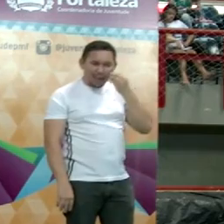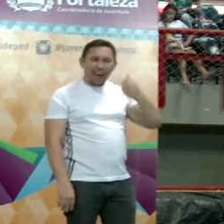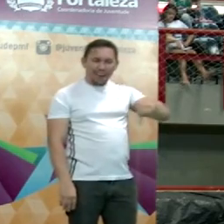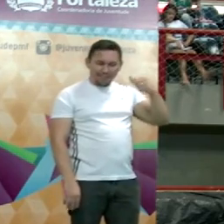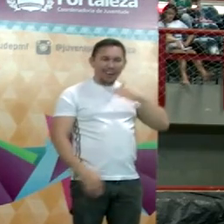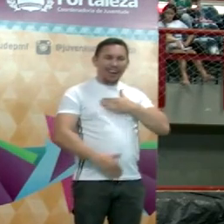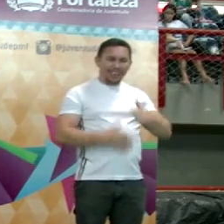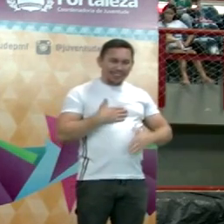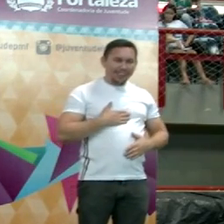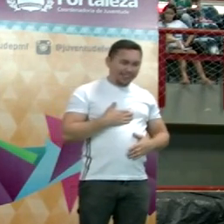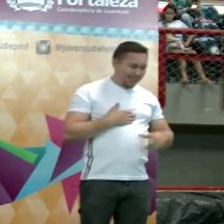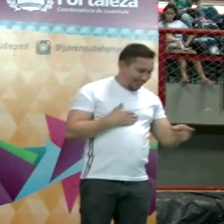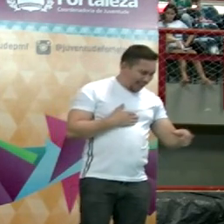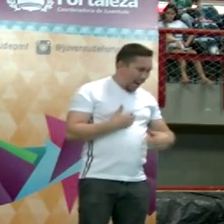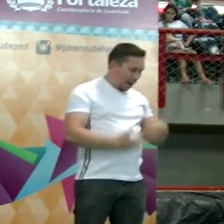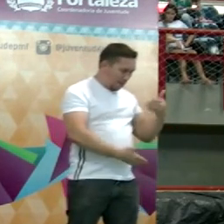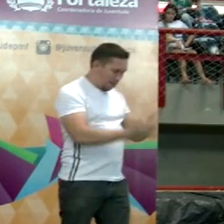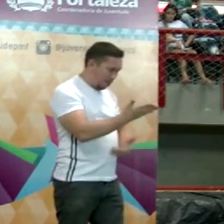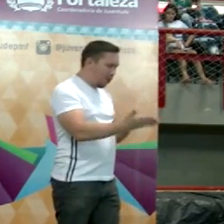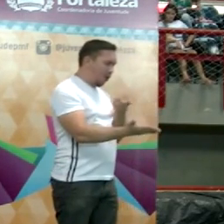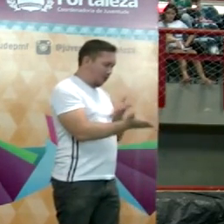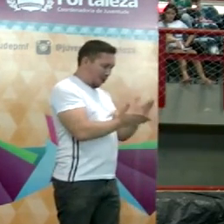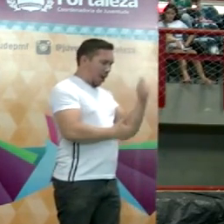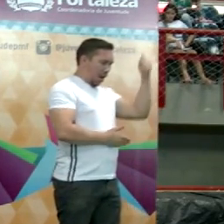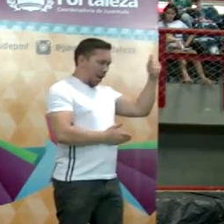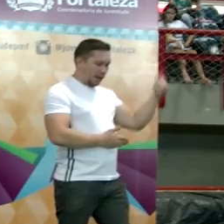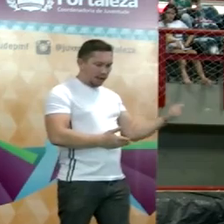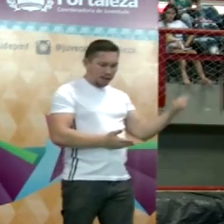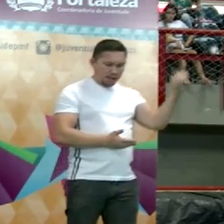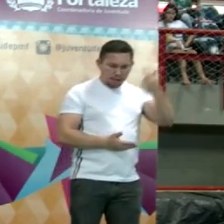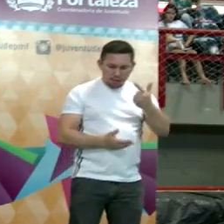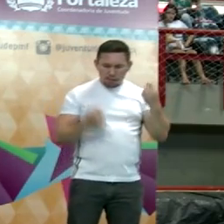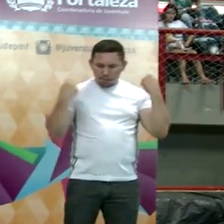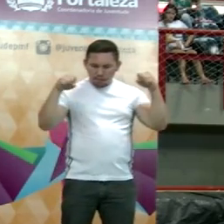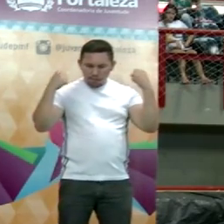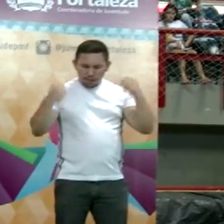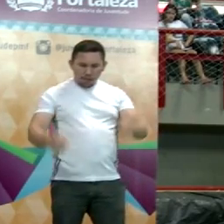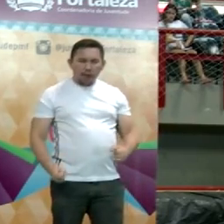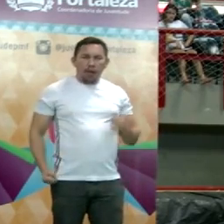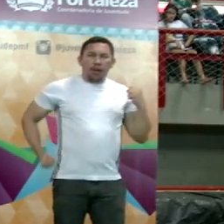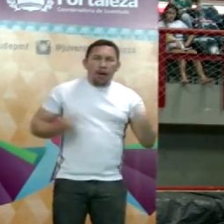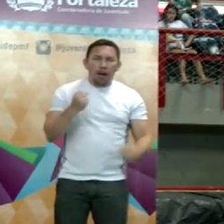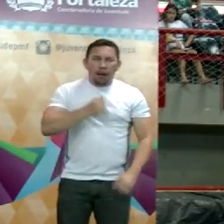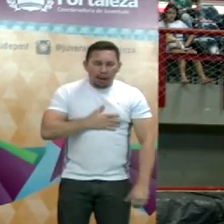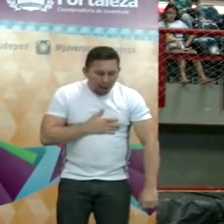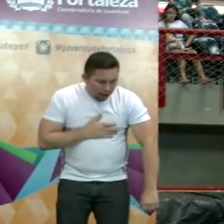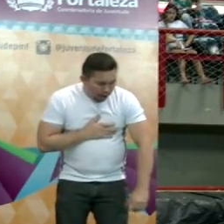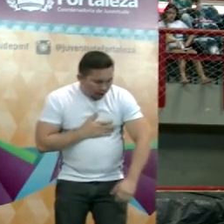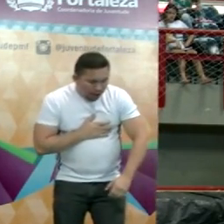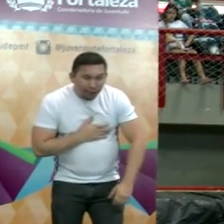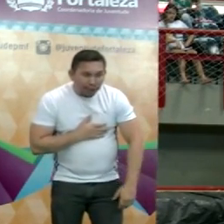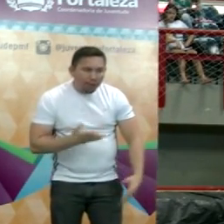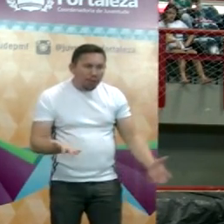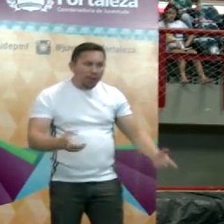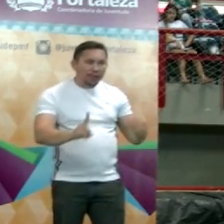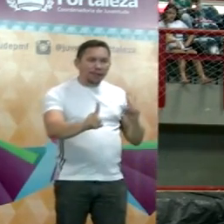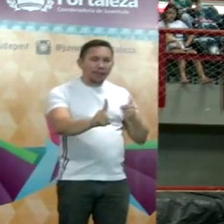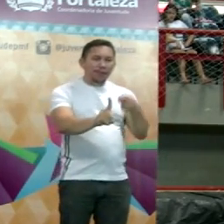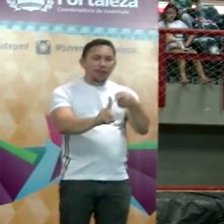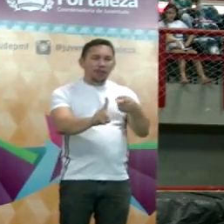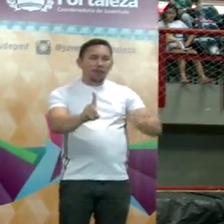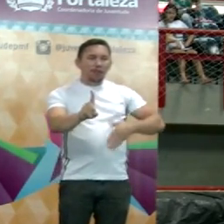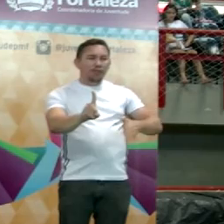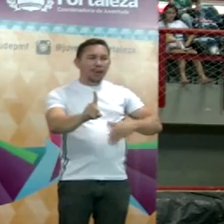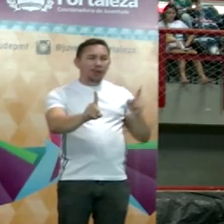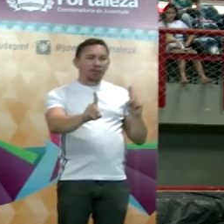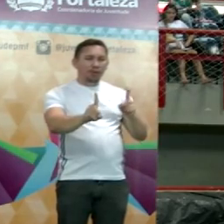tem muitos são reprovados na prova, porque correm um pouquinho, estão se acabando. Como é que vai correr atrás do bandido? Vai morrer antes do bandido, né? Ainda leva um